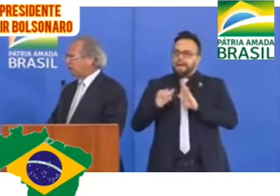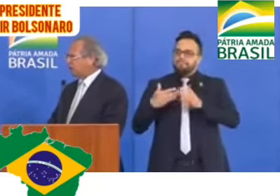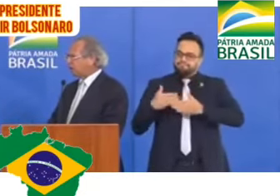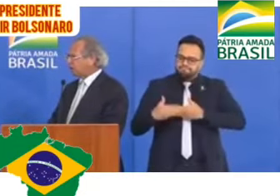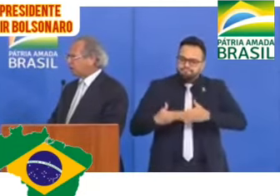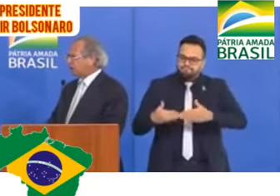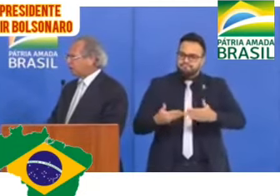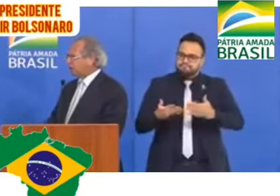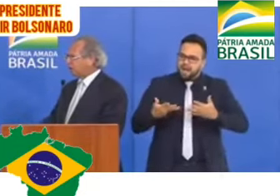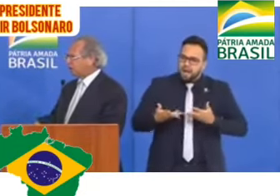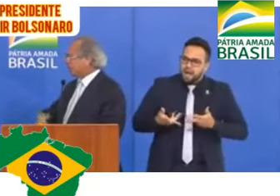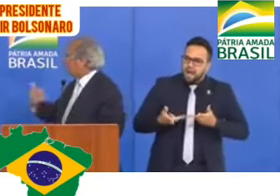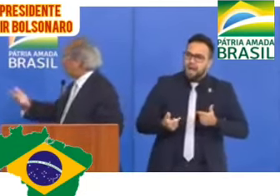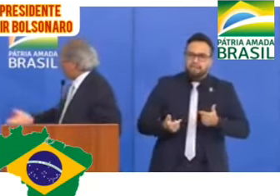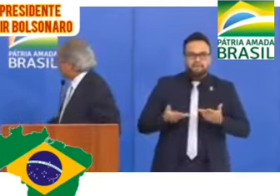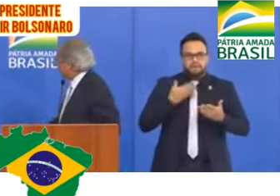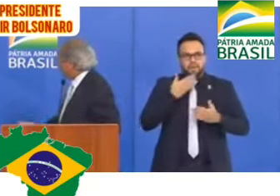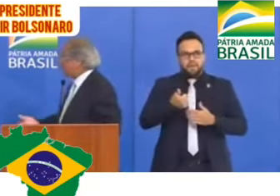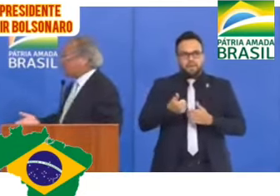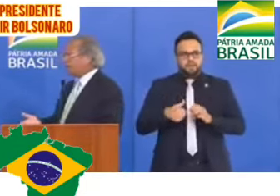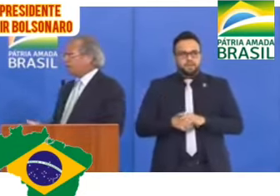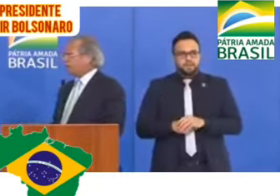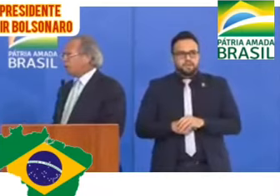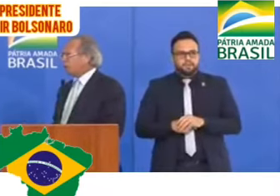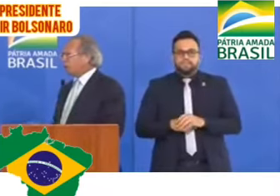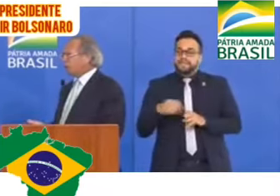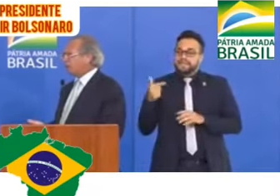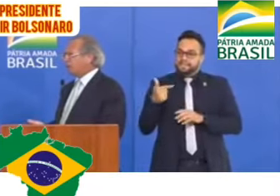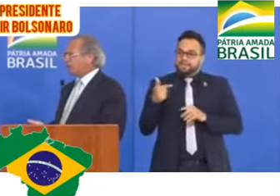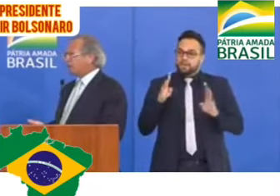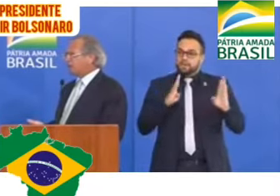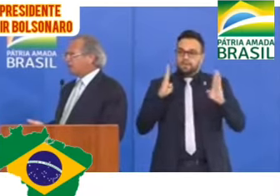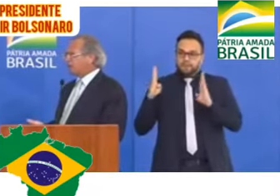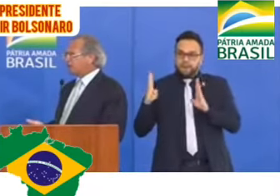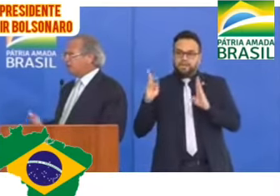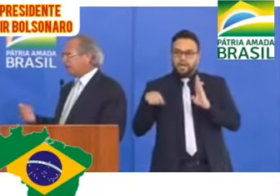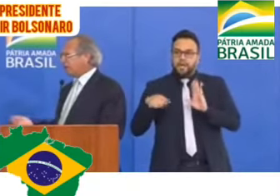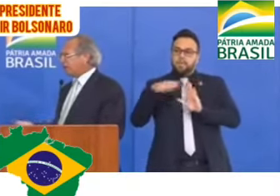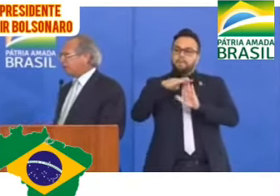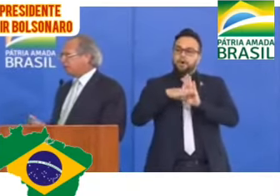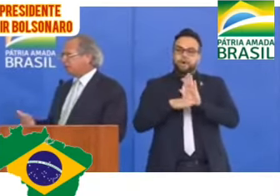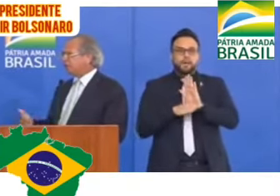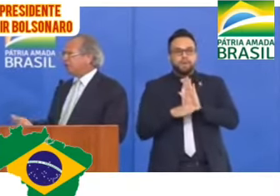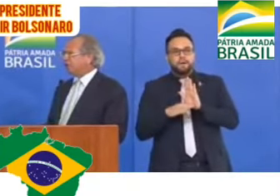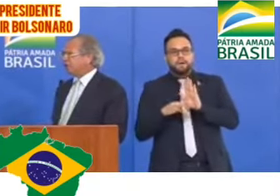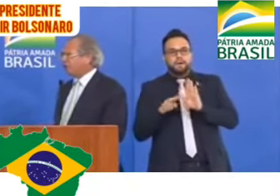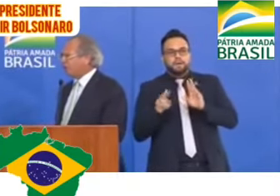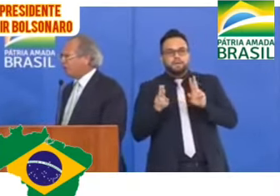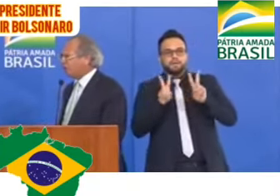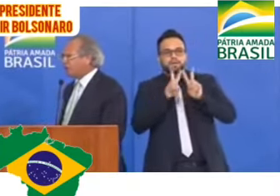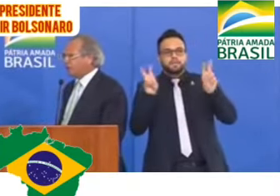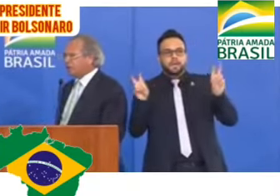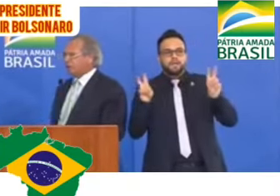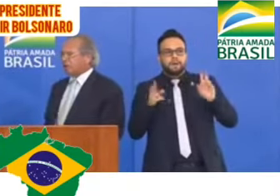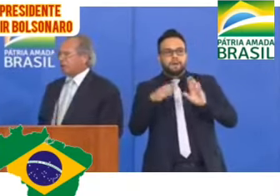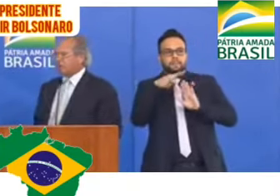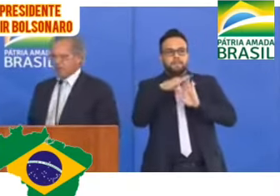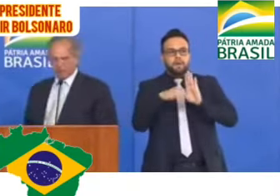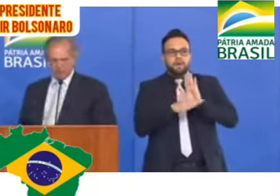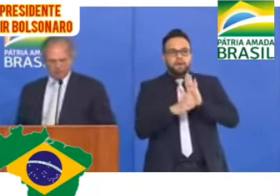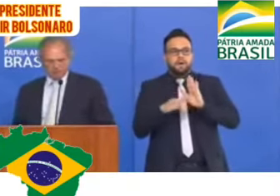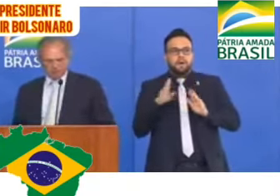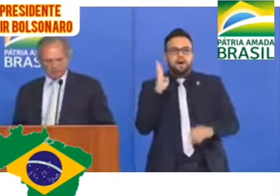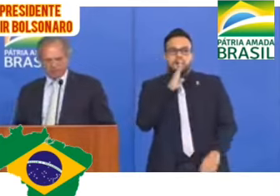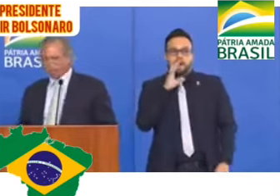aqui hoje, uma segunda camada desse programa, que é o programa, se chama PESE, Programa Emergencial